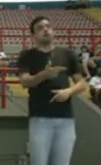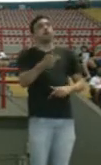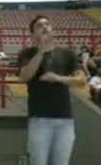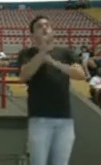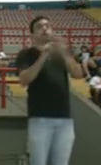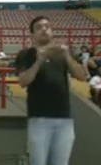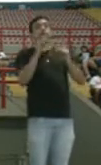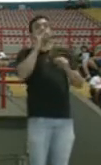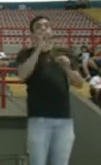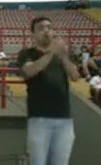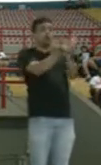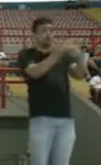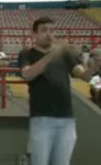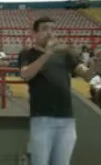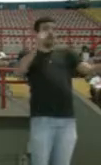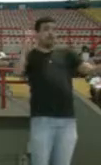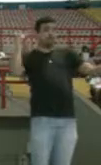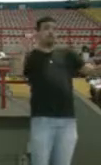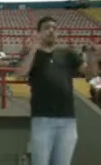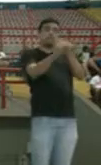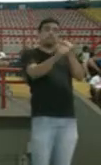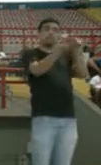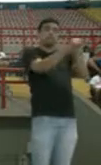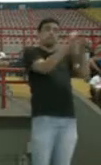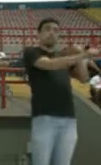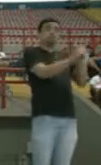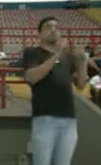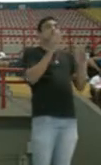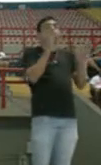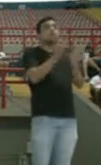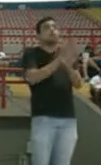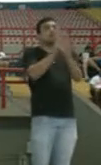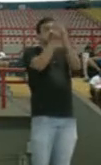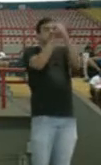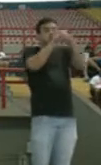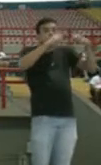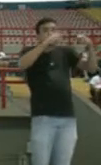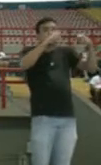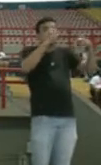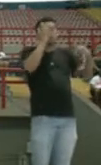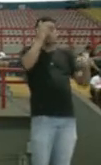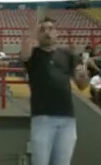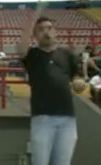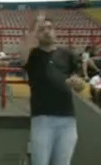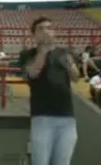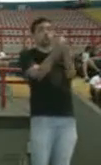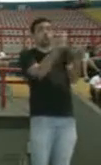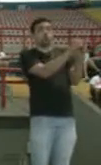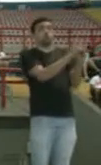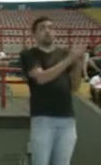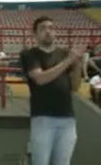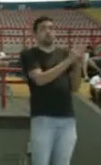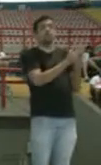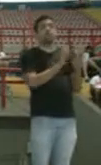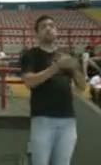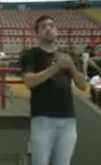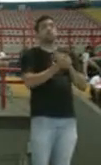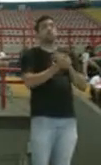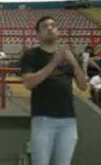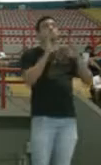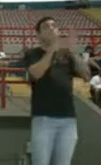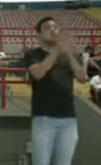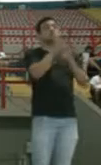citam animais que antes eram mortos porque eram escuros e eram fáceis de ser identificados, e